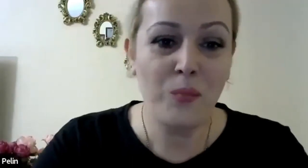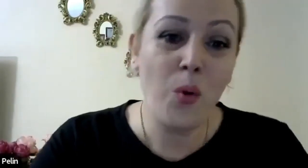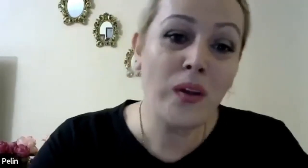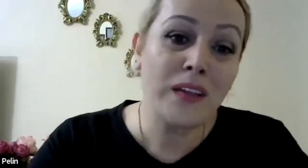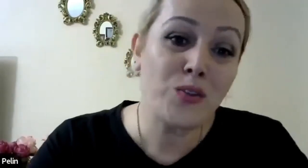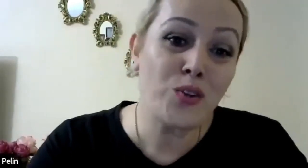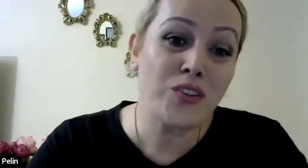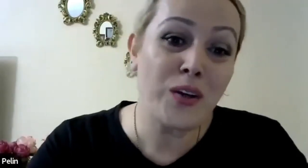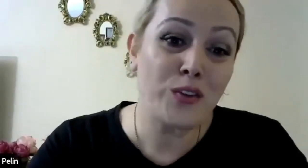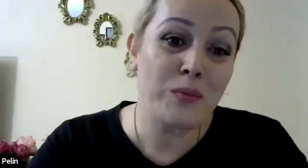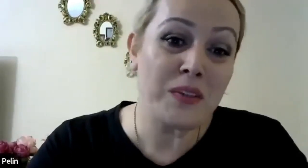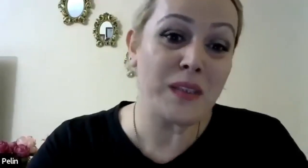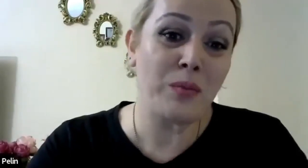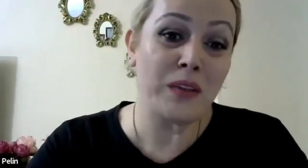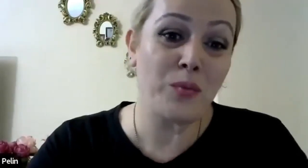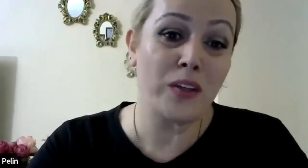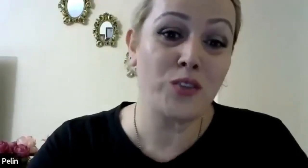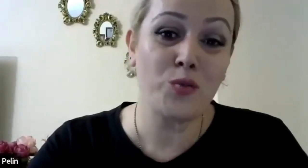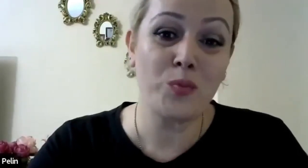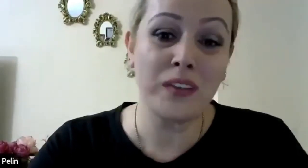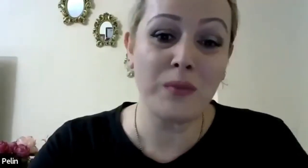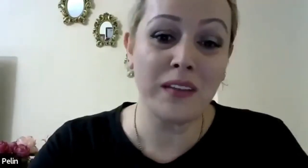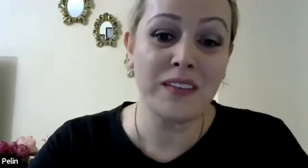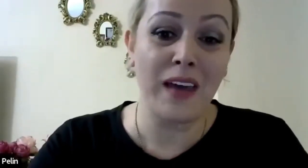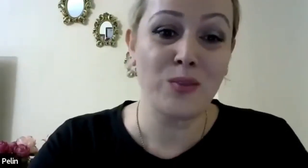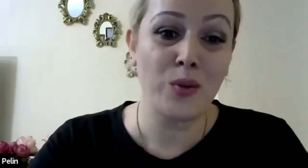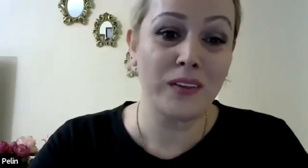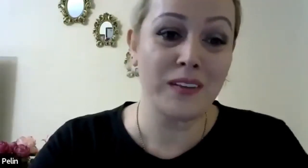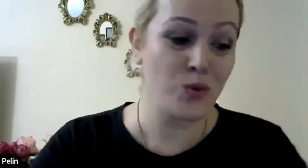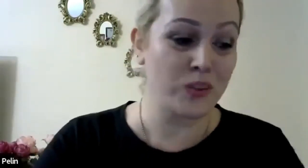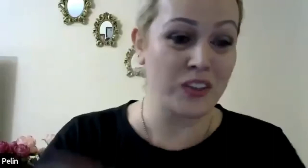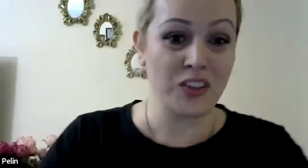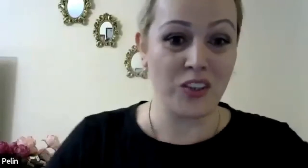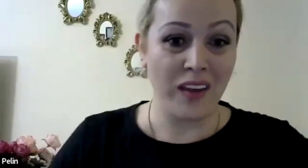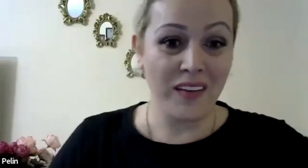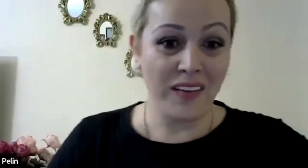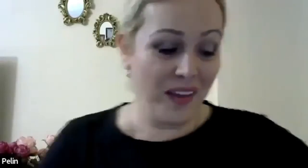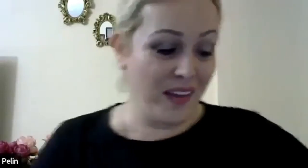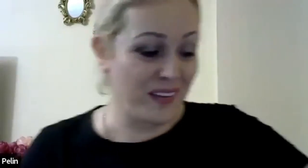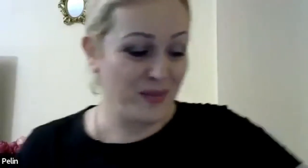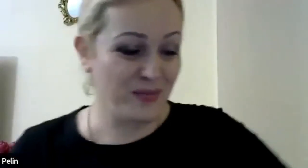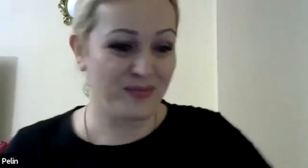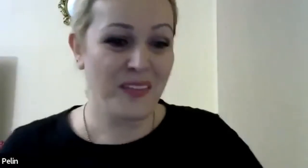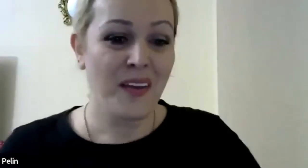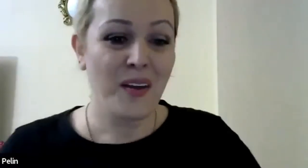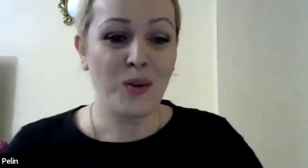Böyle de çok şey oluyor. Birisi de bana böyle hiç ummadığım anda sen söyle dese çok gıcıkça.